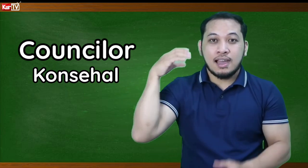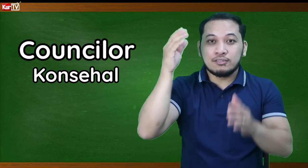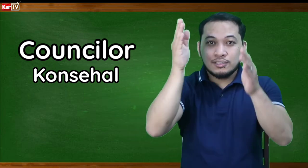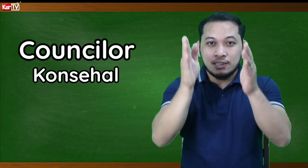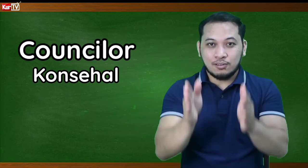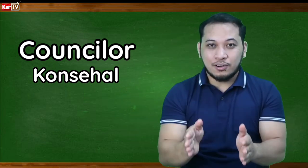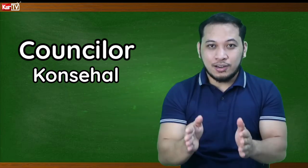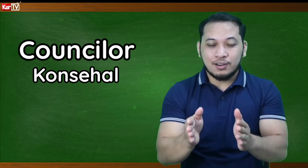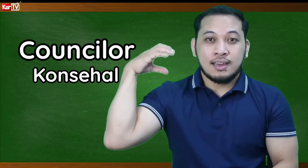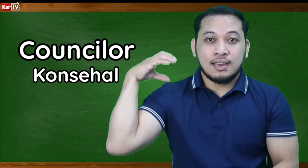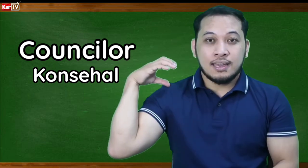Counselor.